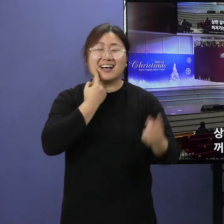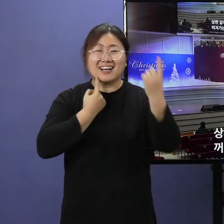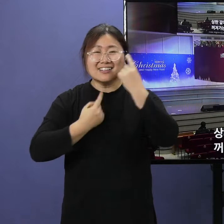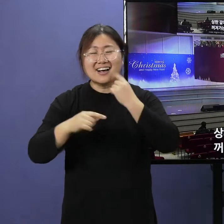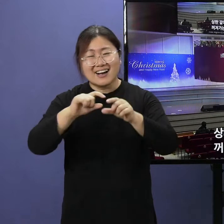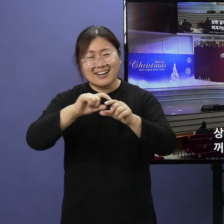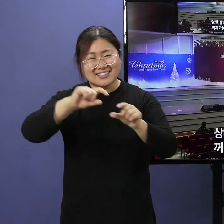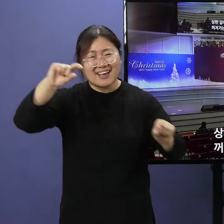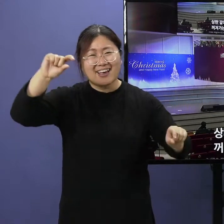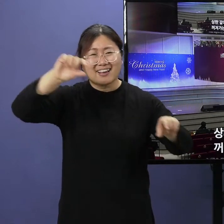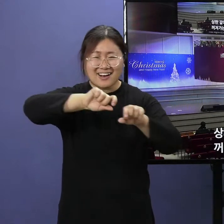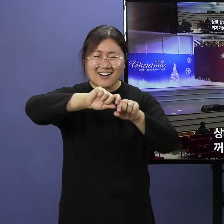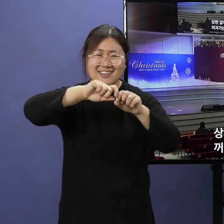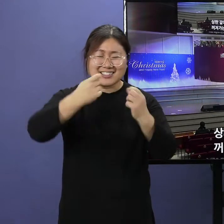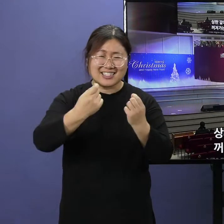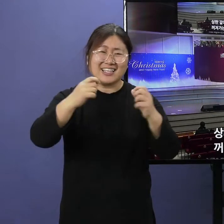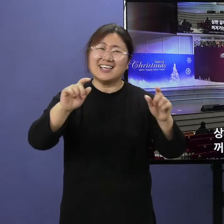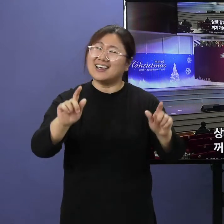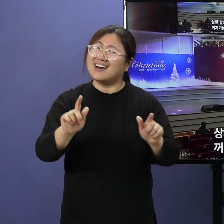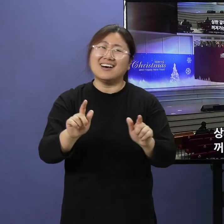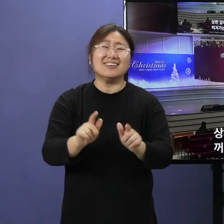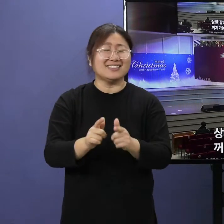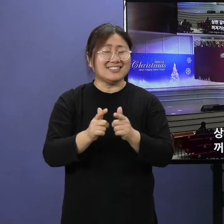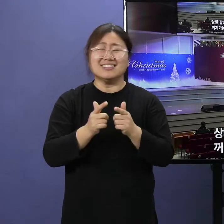사랑 날 때 걷지